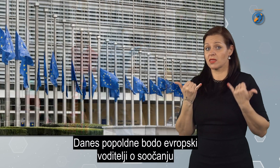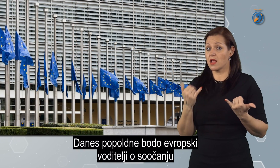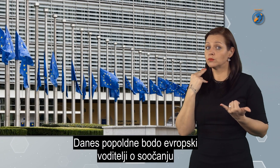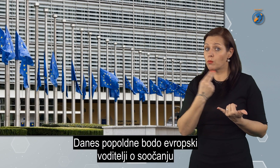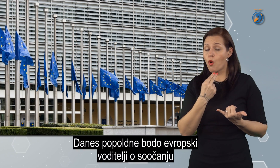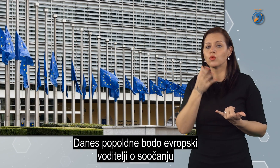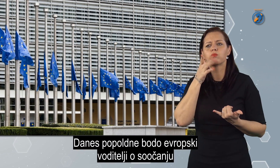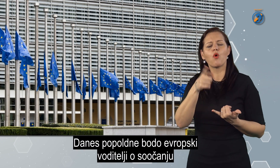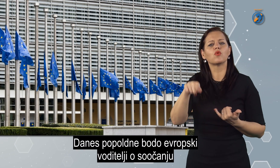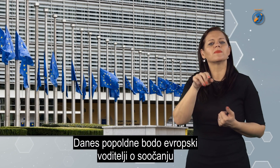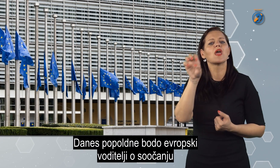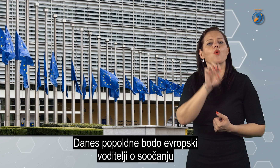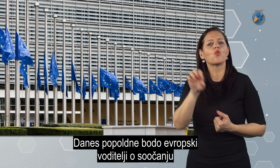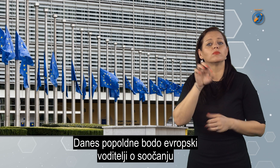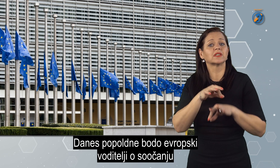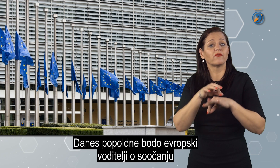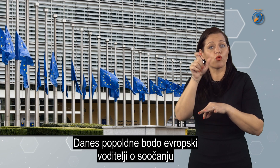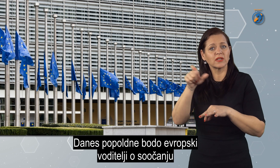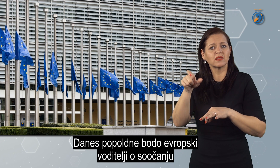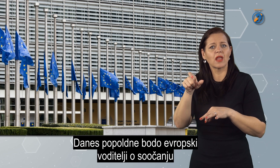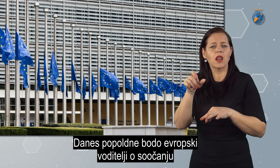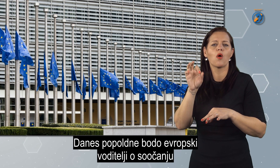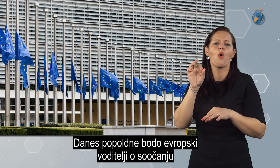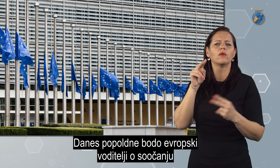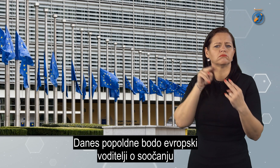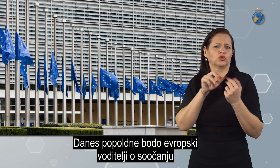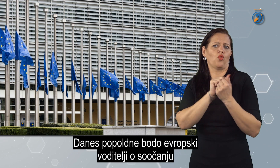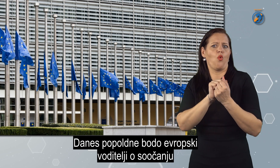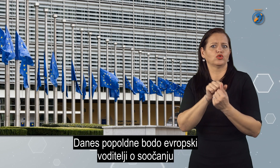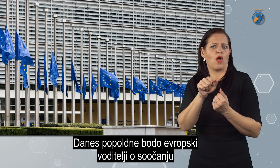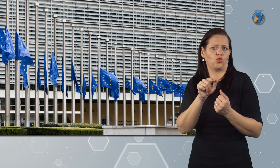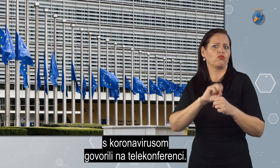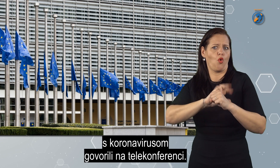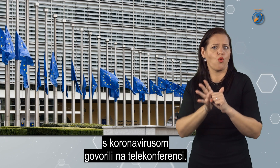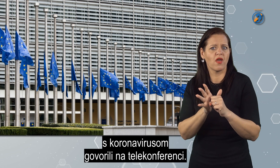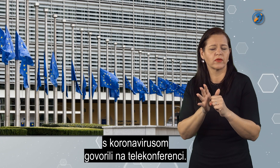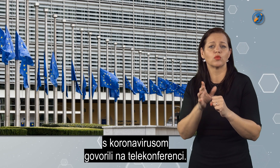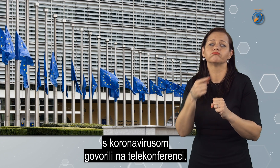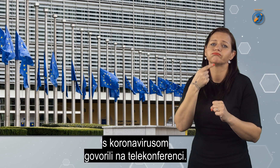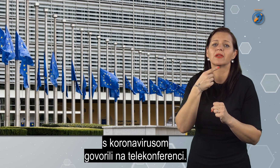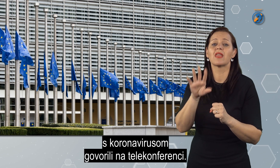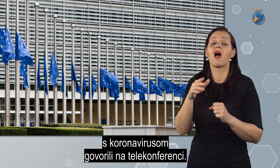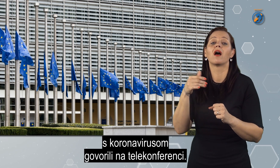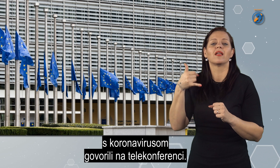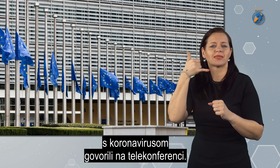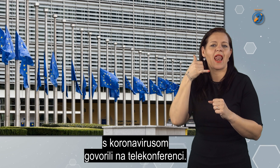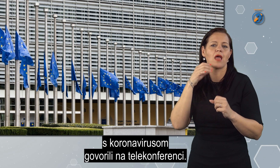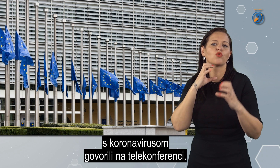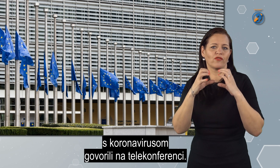Danes popoldne bodo evropski voditelji o soočanju s koronavirusom govorili na telekonferenci.